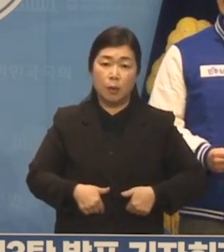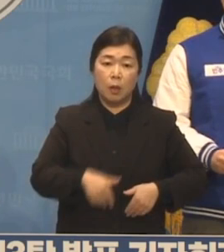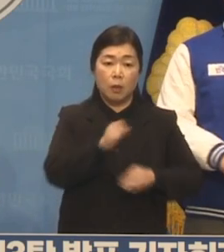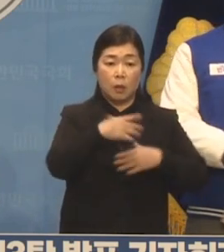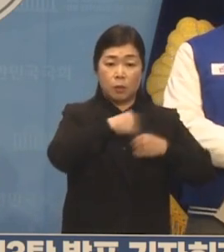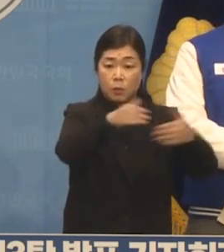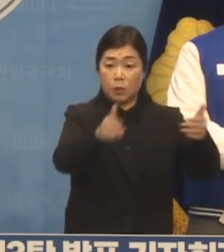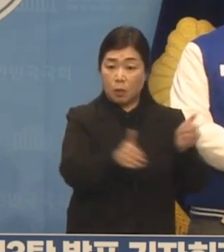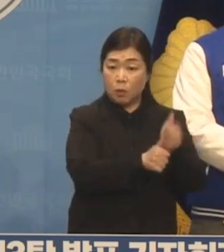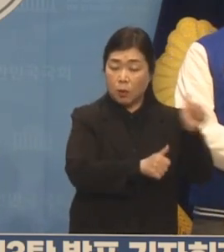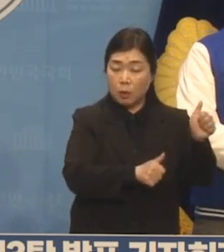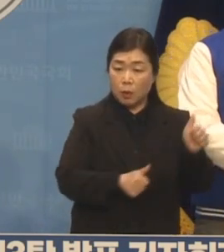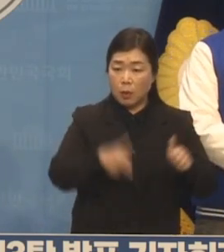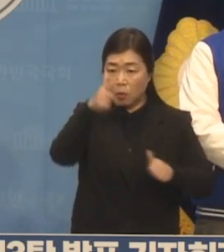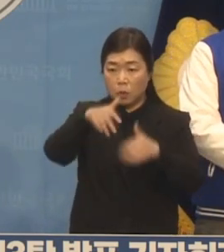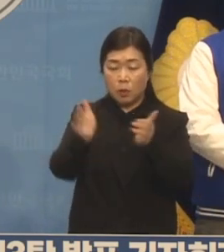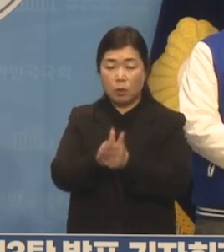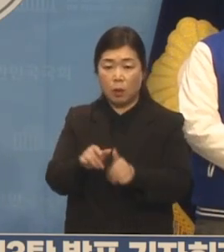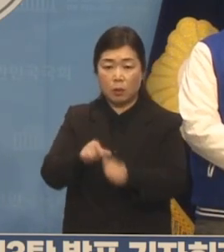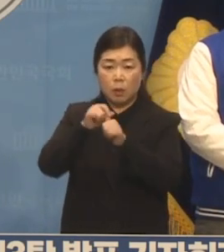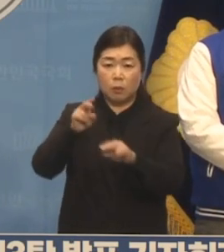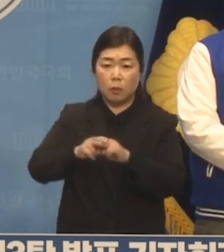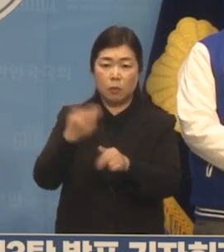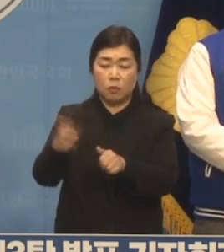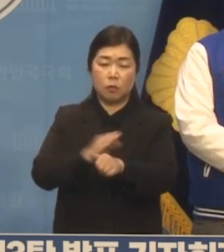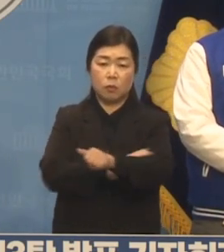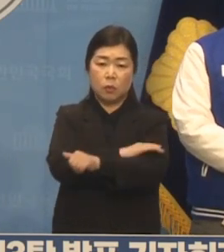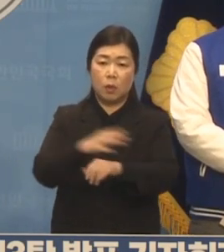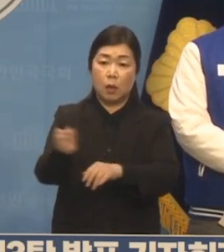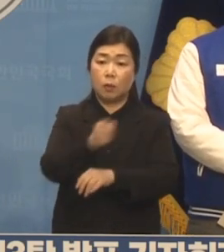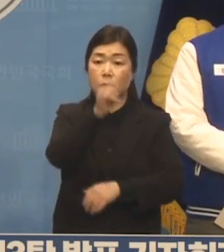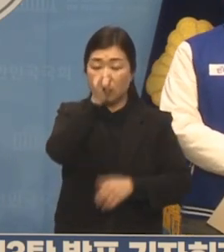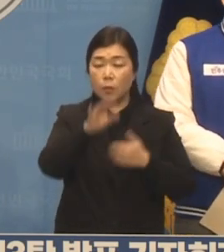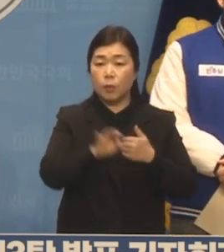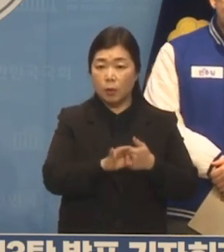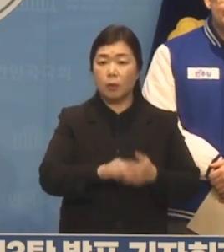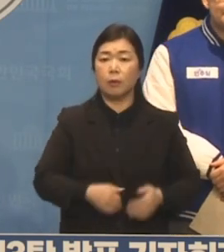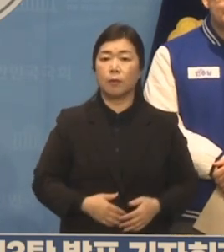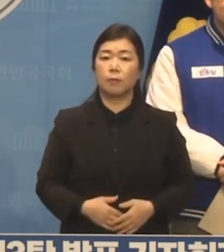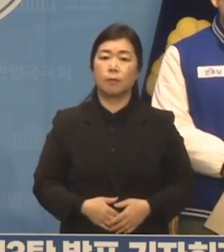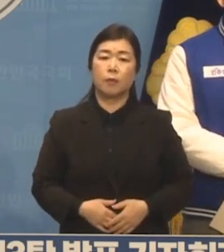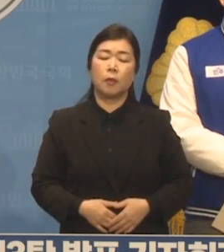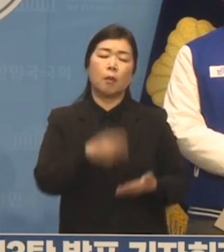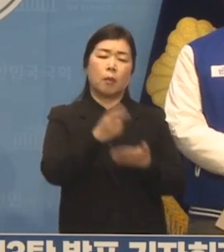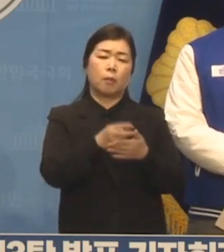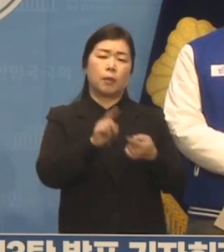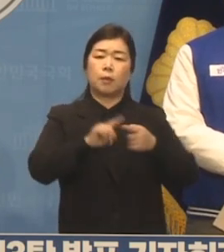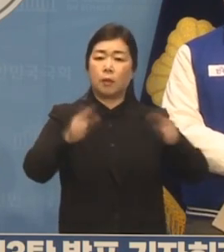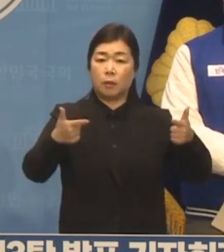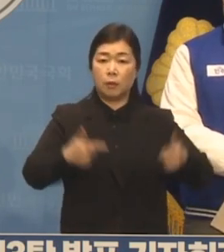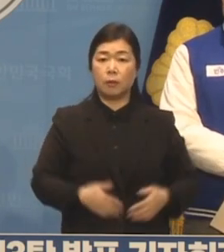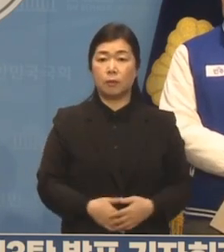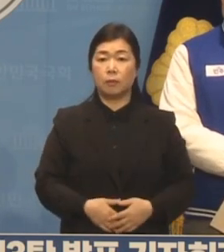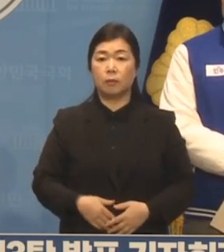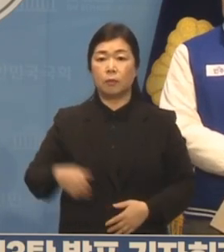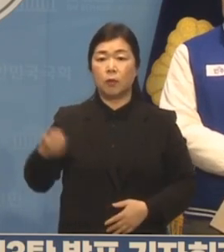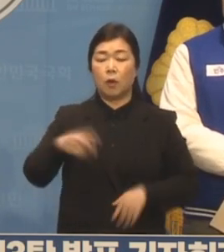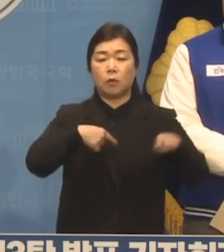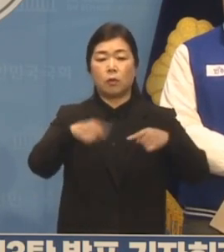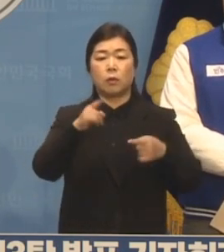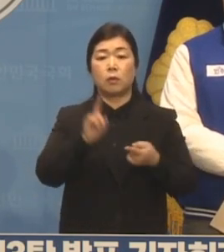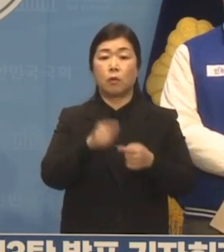장관이 경찰국의 인사권과 지휘규칙을 통해 경찰을 통제하는 것은 합법적이지도 않고